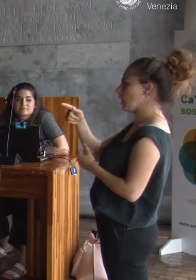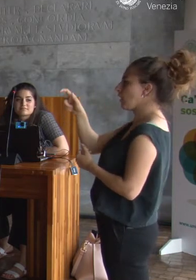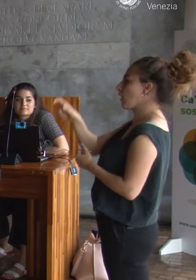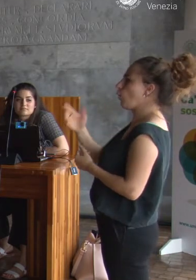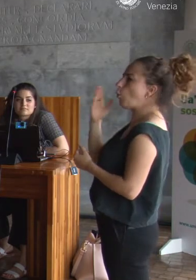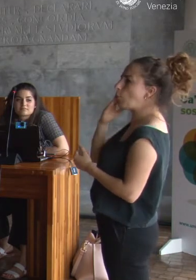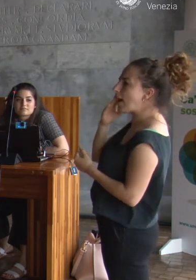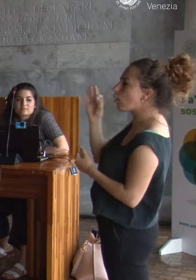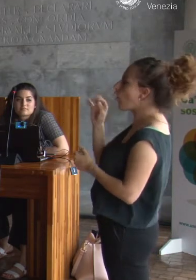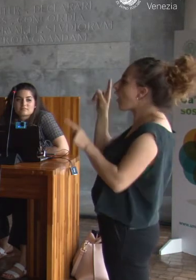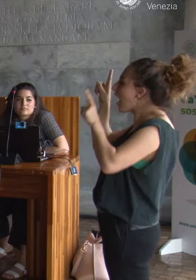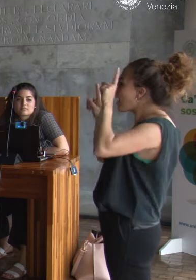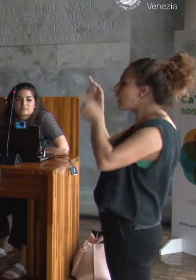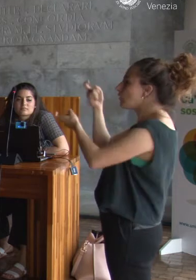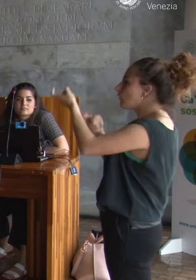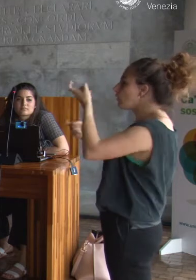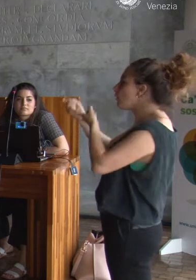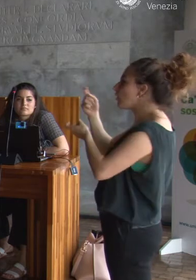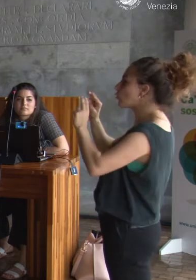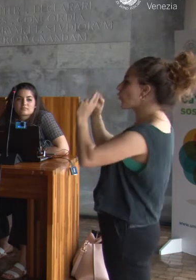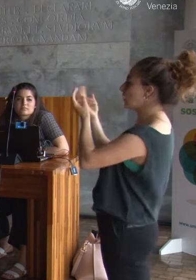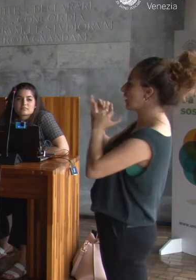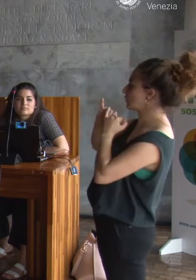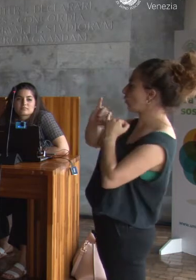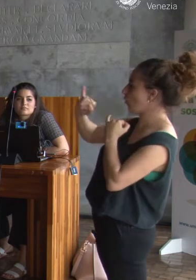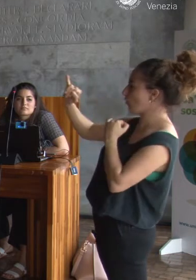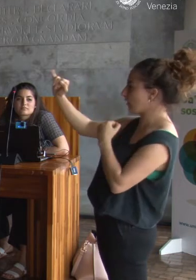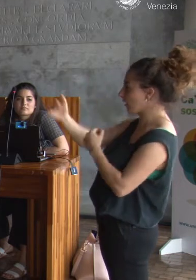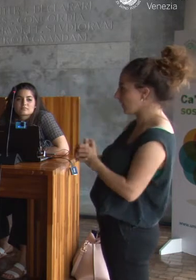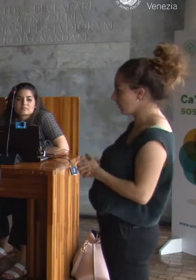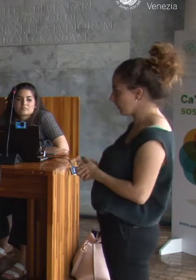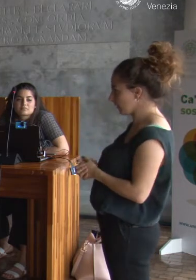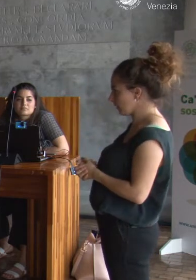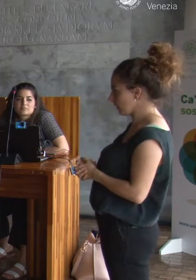un alieno venuto dalla classica galassia lontana